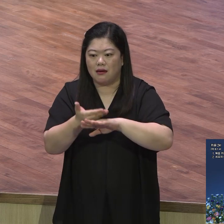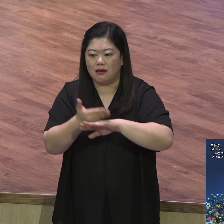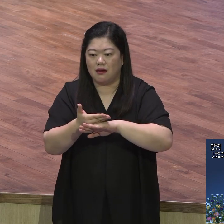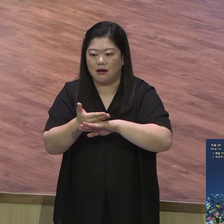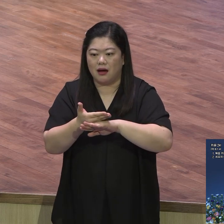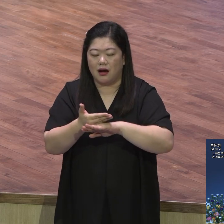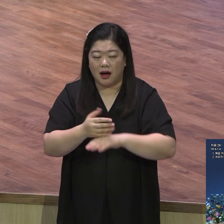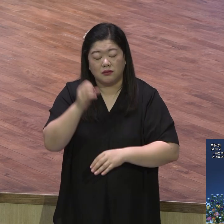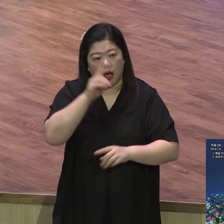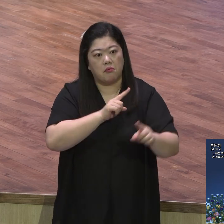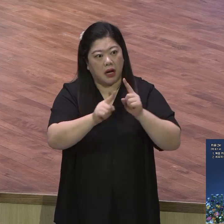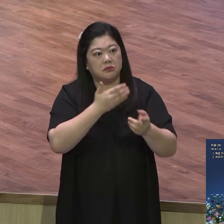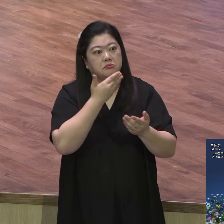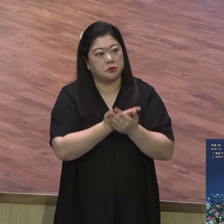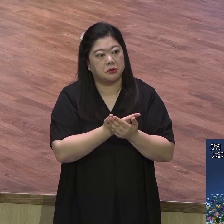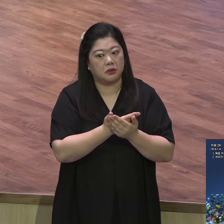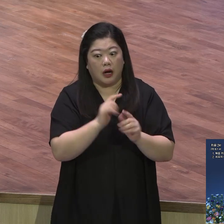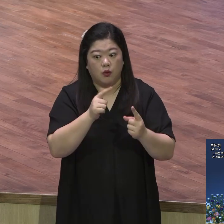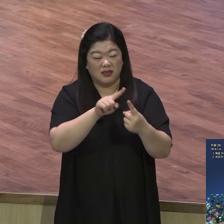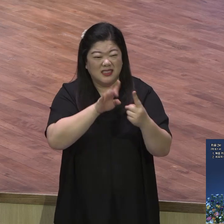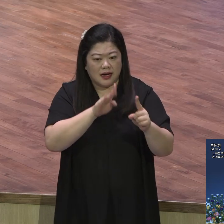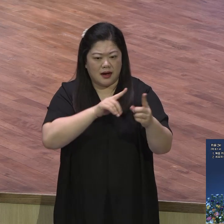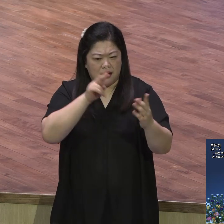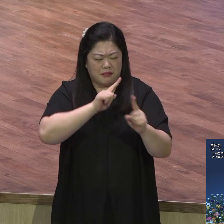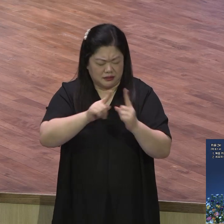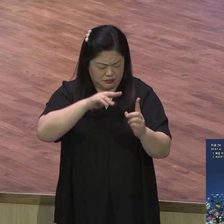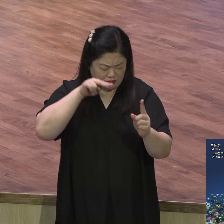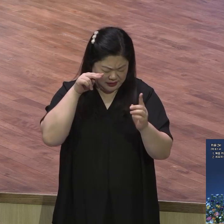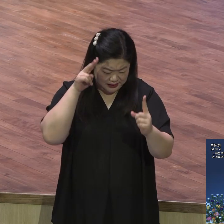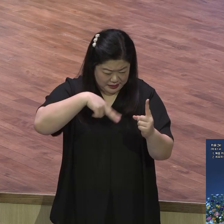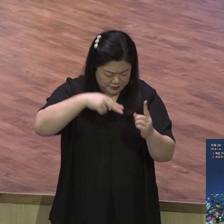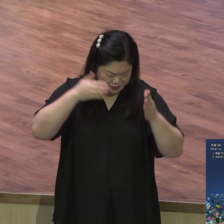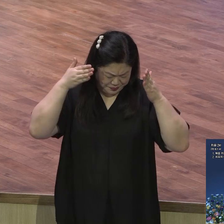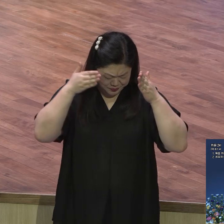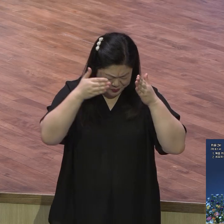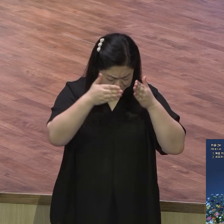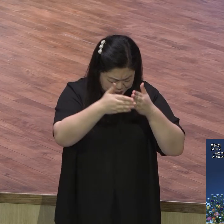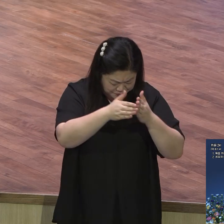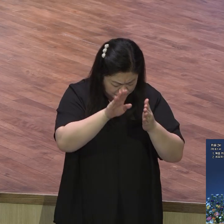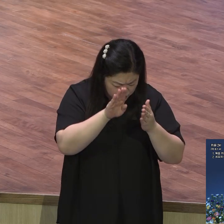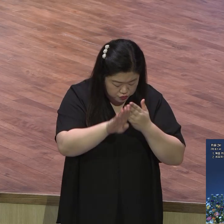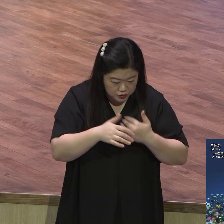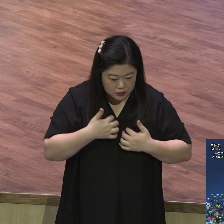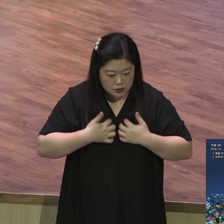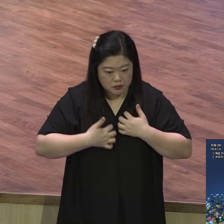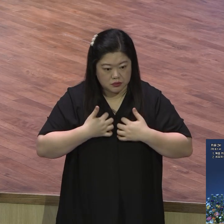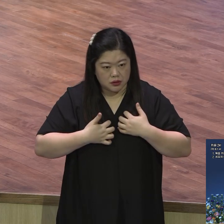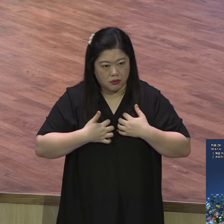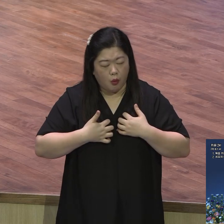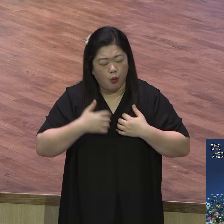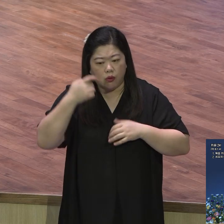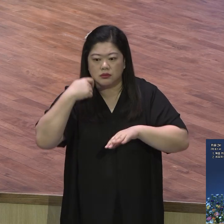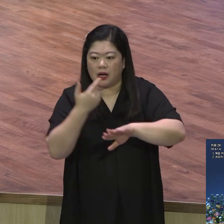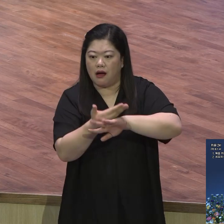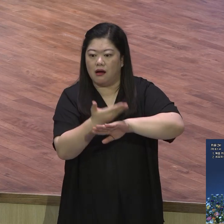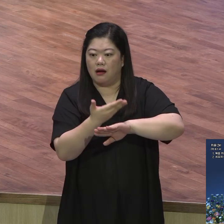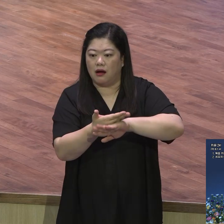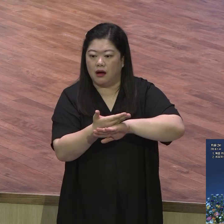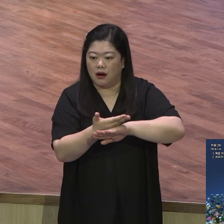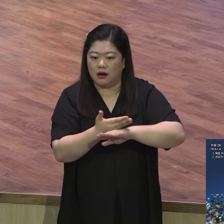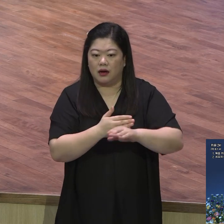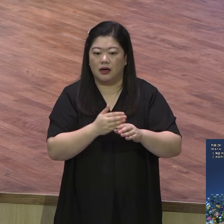몰입하니까 저는 성격이 좀 그런 게 있습니다만 한 번 한 번 끝장을 보는 그런 체질이 좀 있어요. 그것도 제가